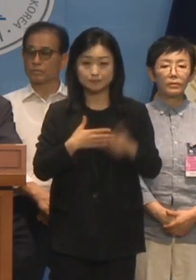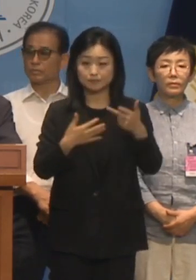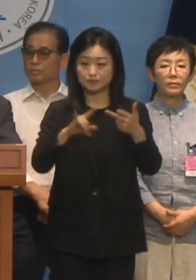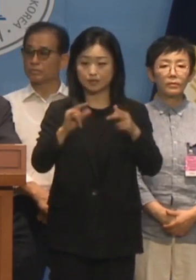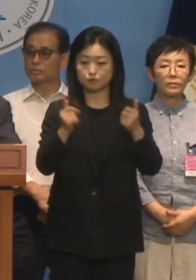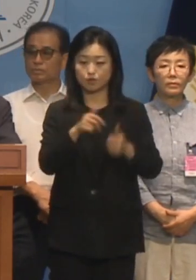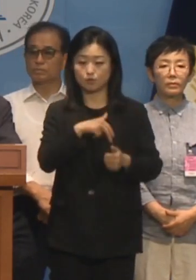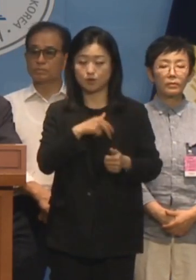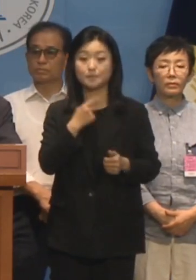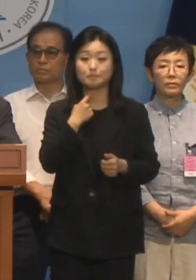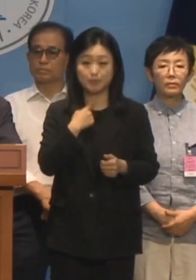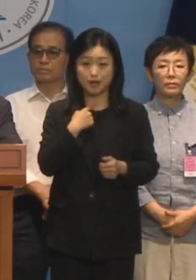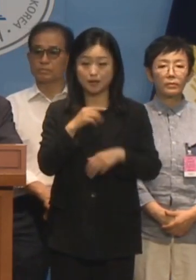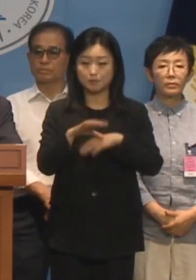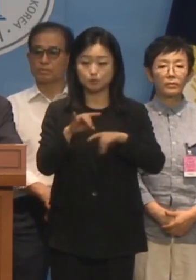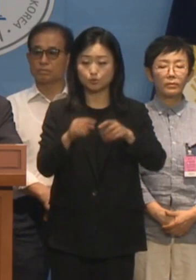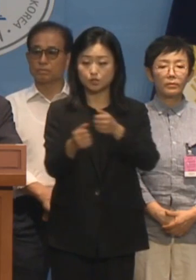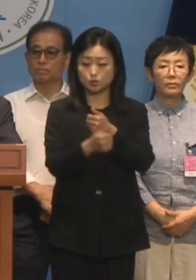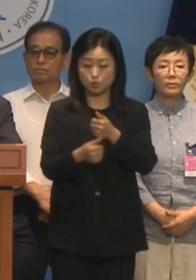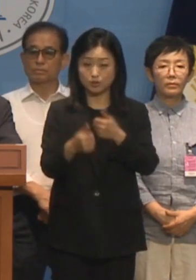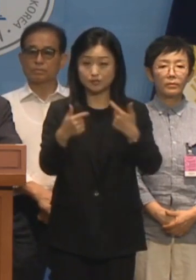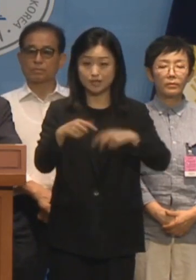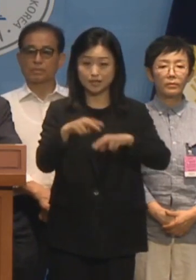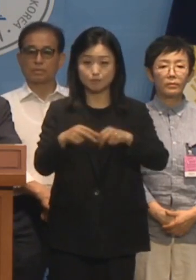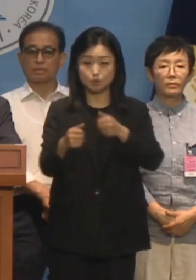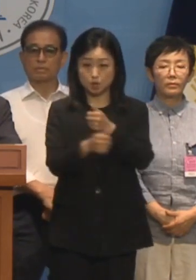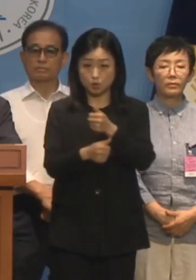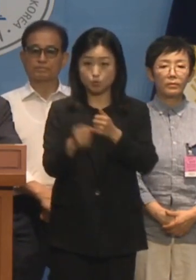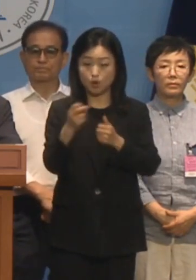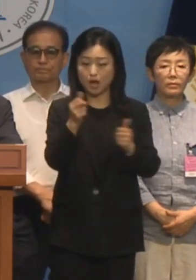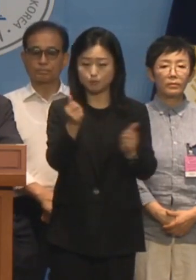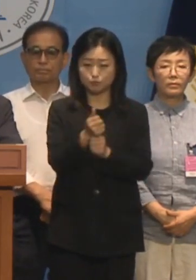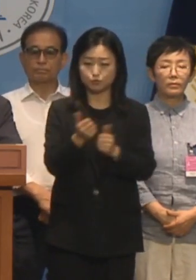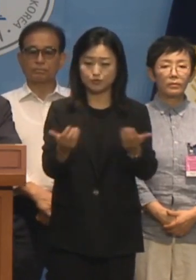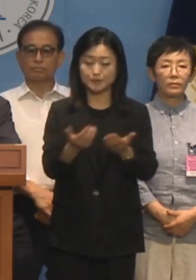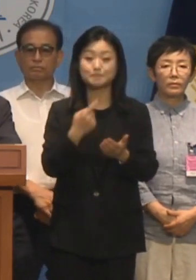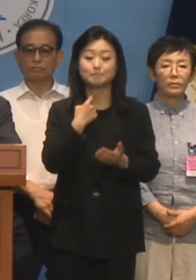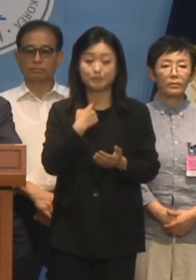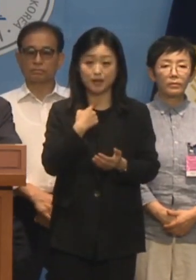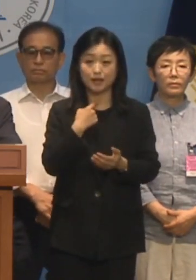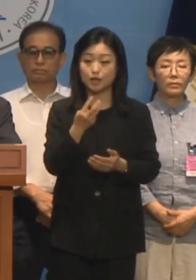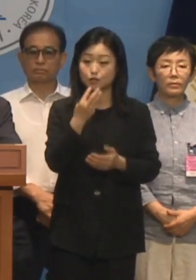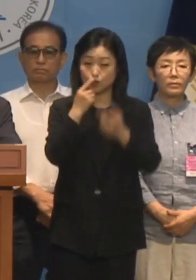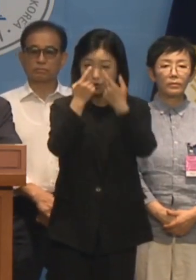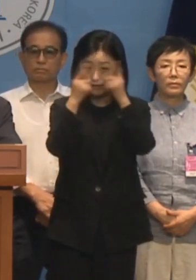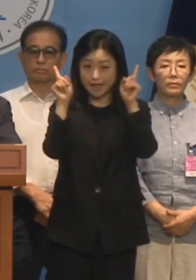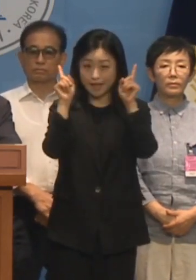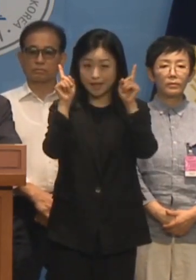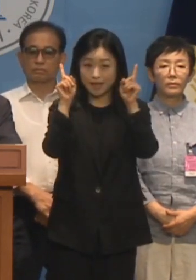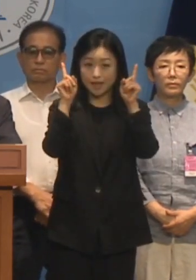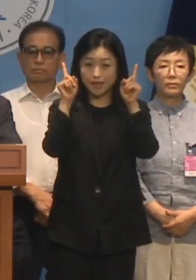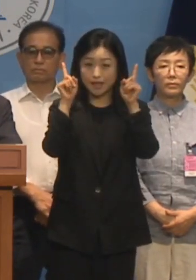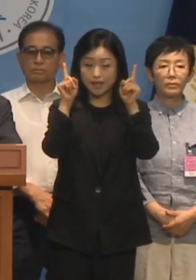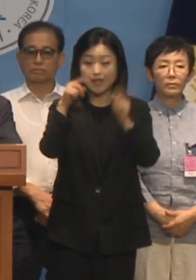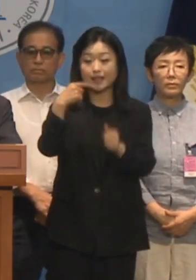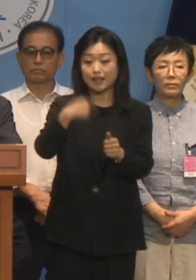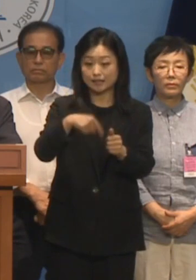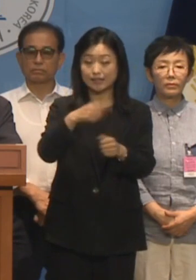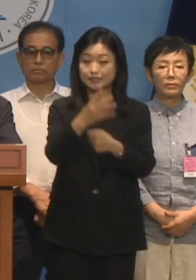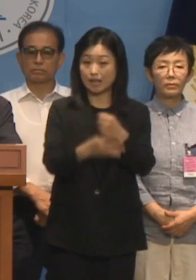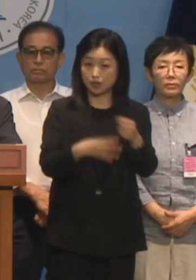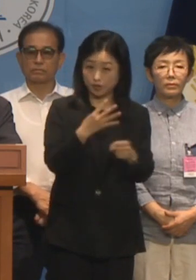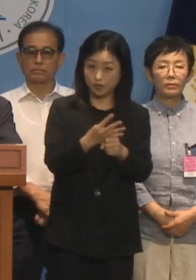국회의원을 했고 방송통신위원회 상임위원과 부위원장도 지냈습니다만 서울대 사유대 강사